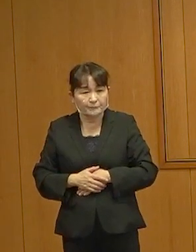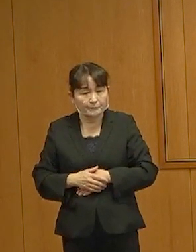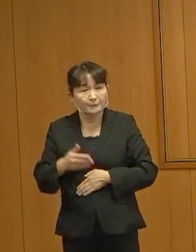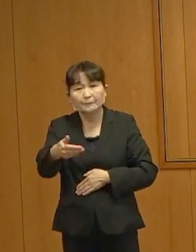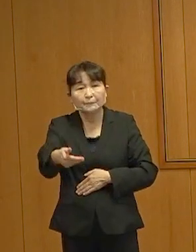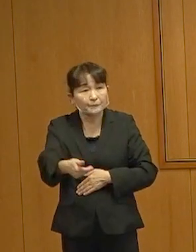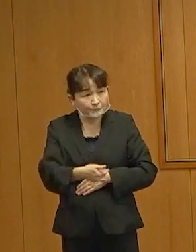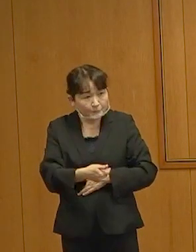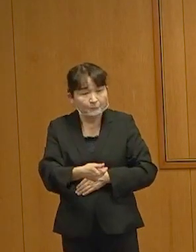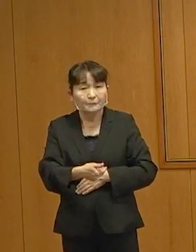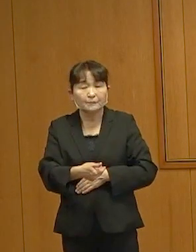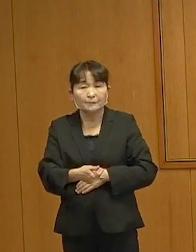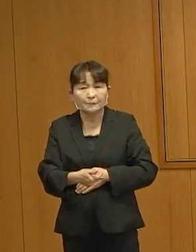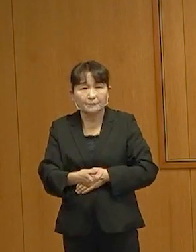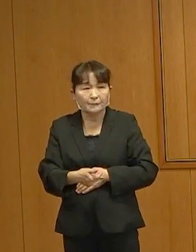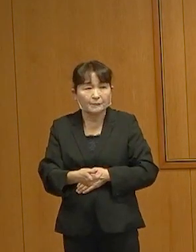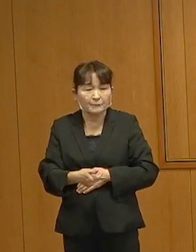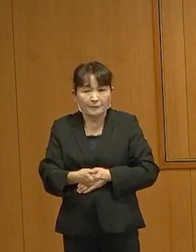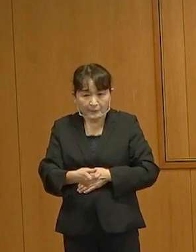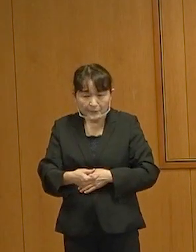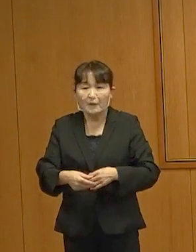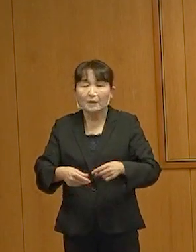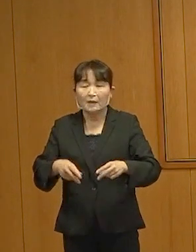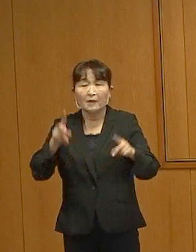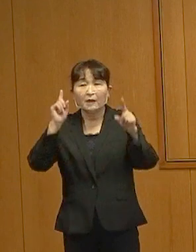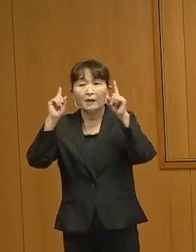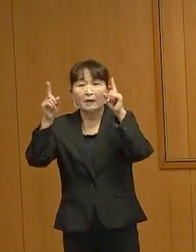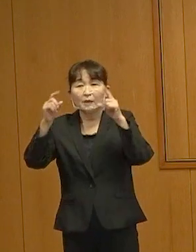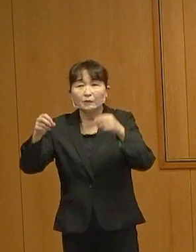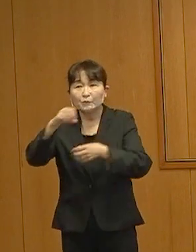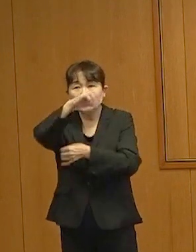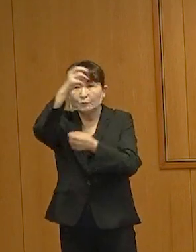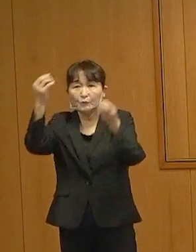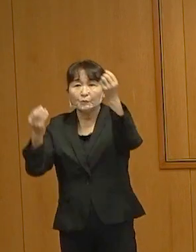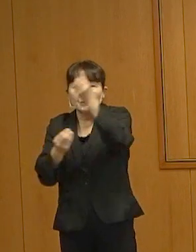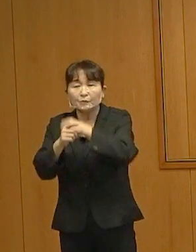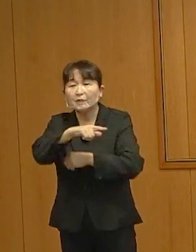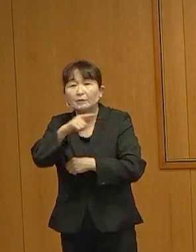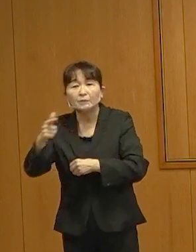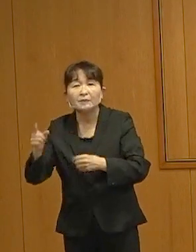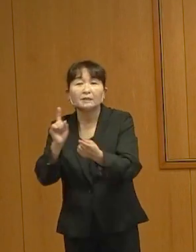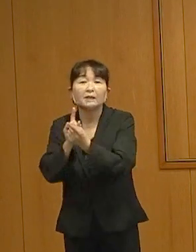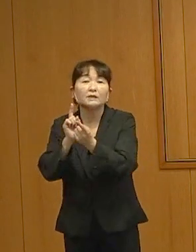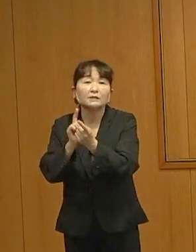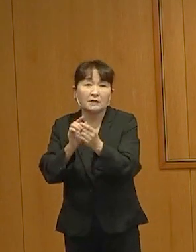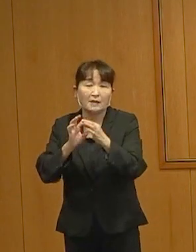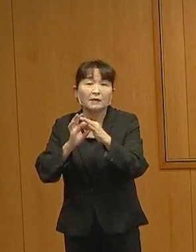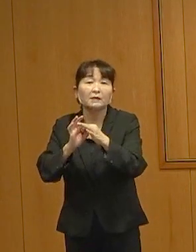で、まあ、遊園地、まあ、遊具のところでですね、まあ、昨年来、